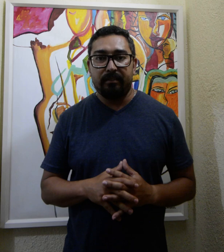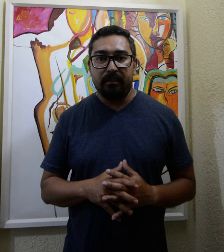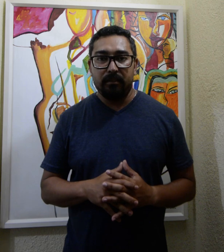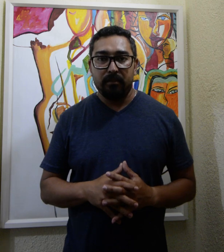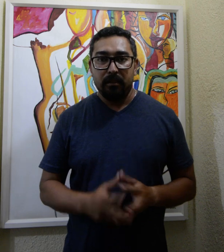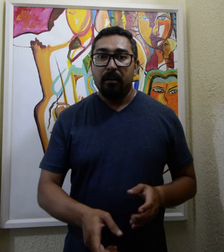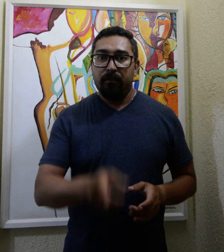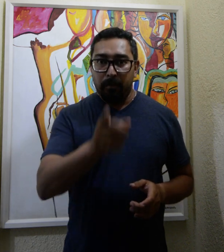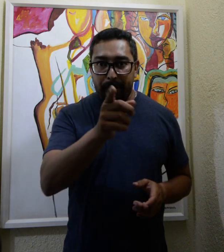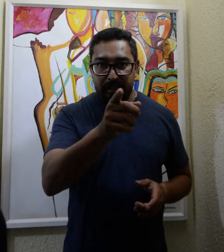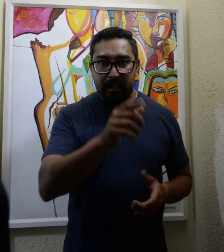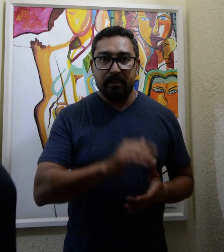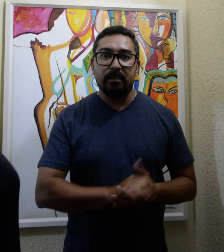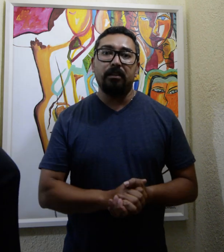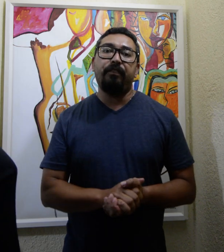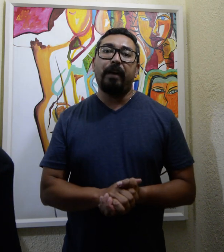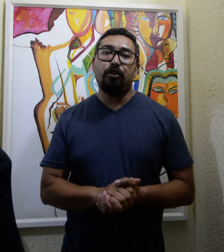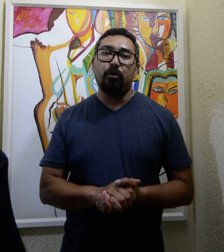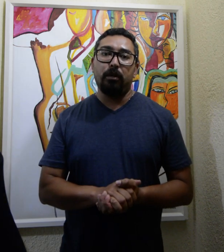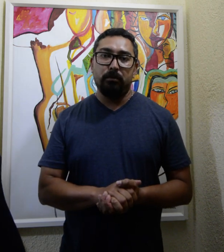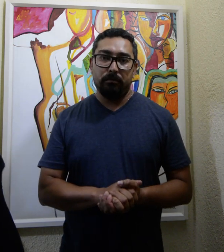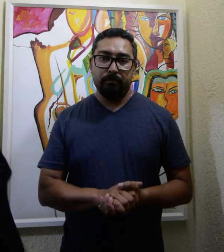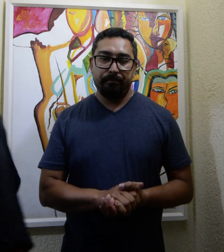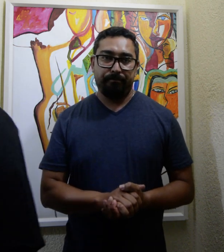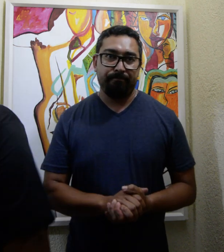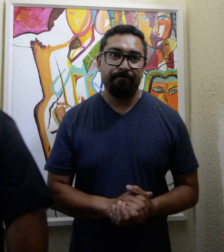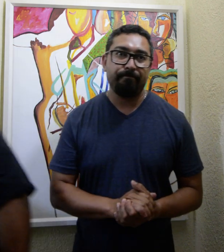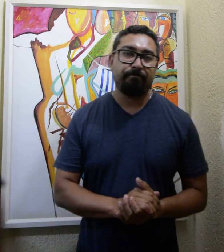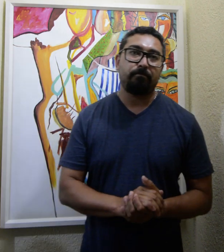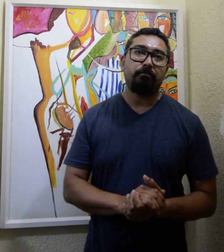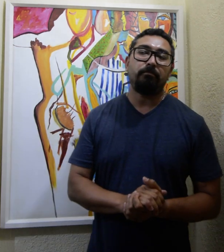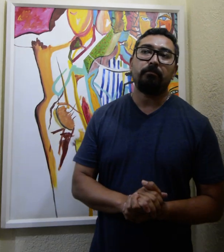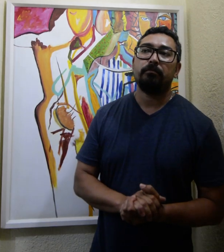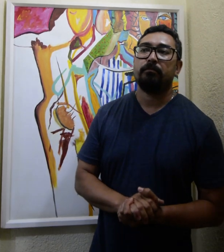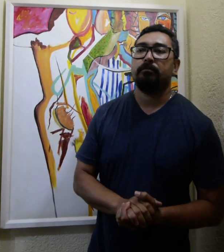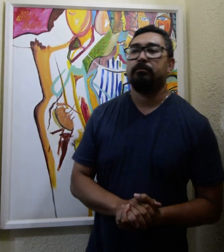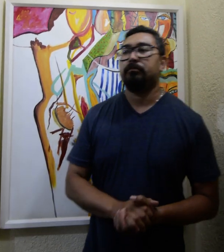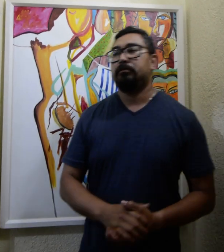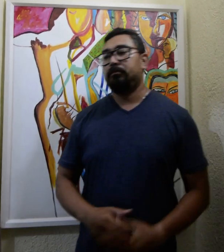assim. Vamos prestar atenção e ficar de olho. Muito obrigado.